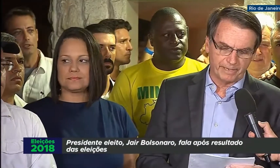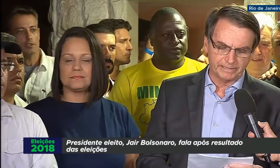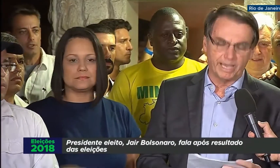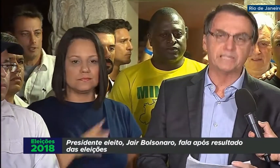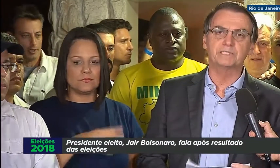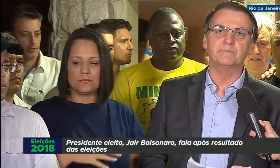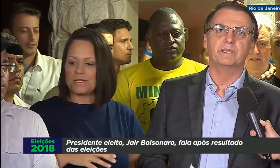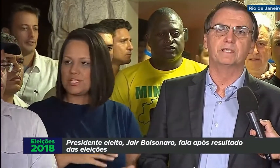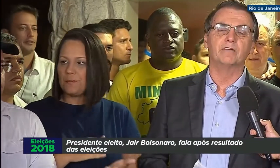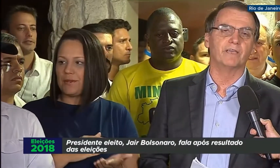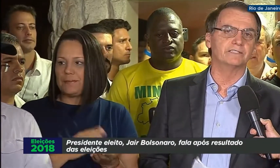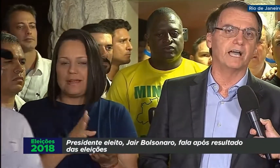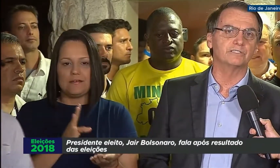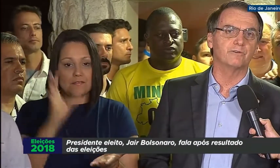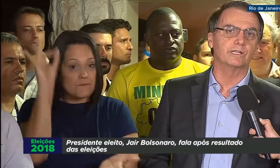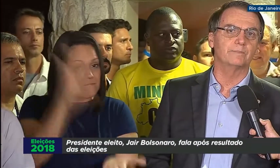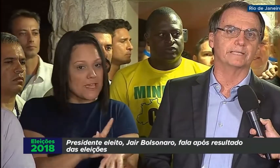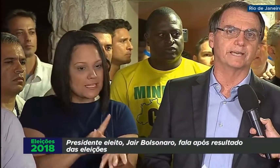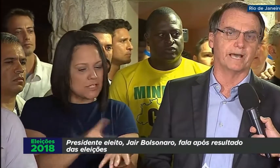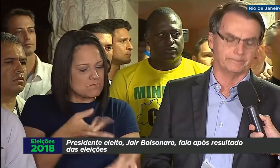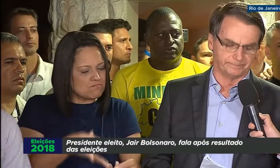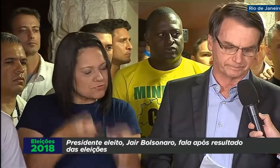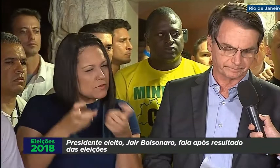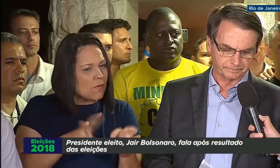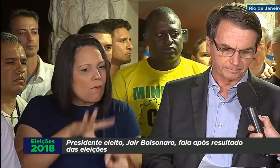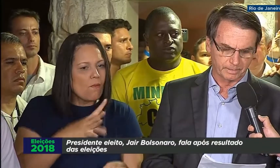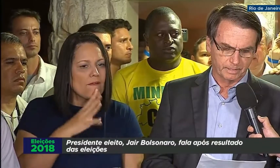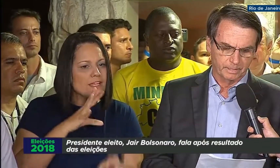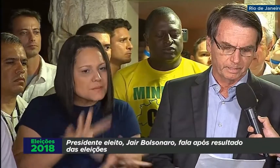Conhecereis a verdade e a verdade vos libertará.